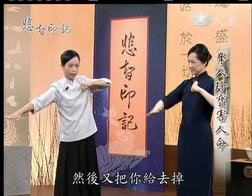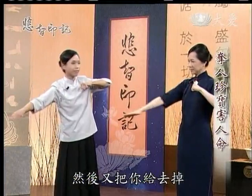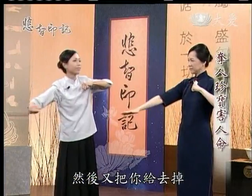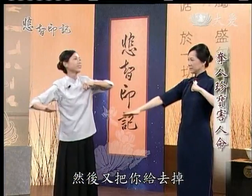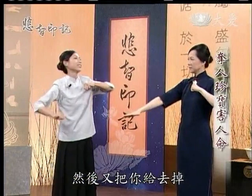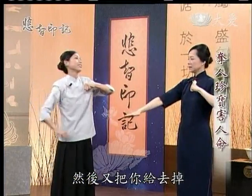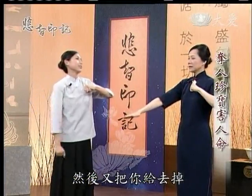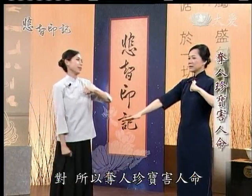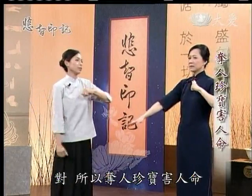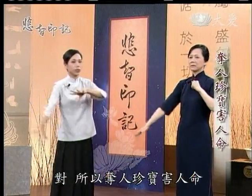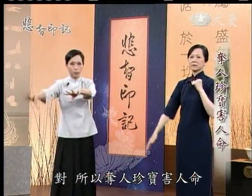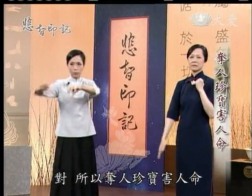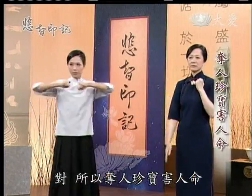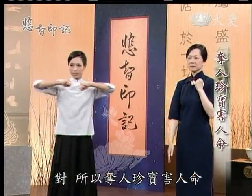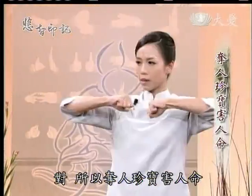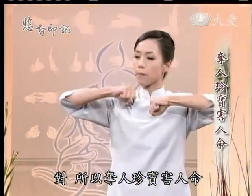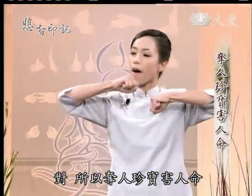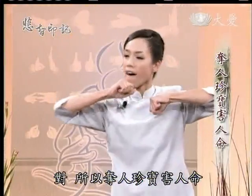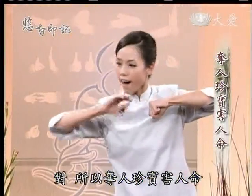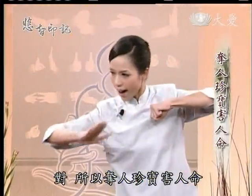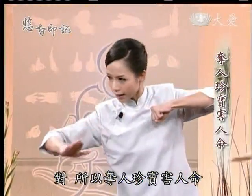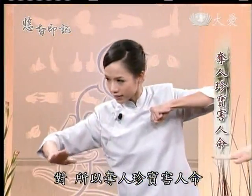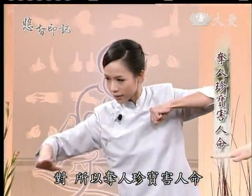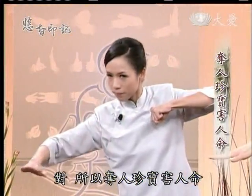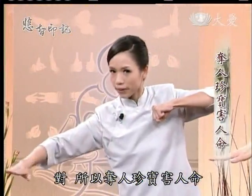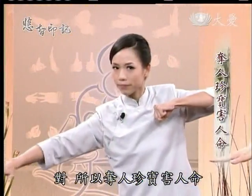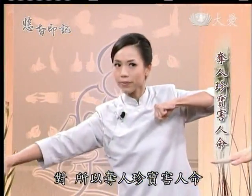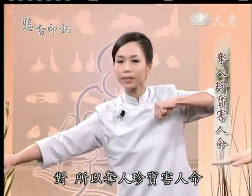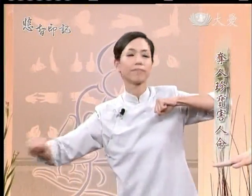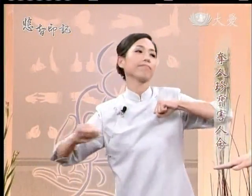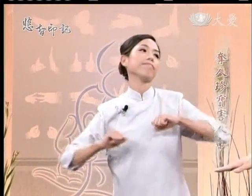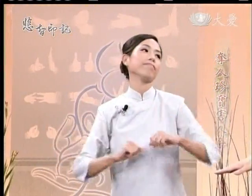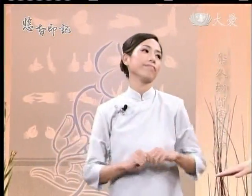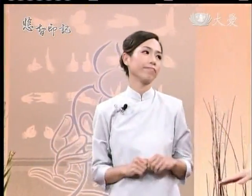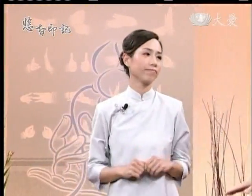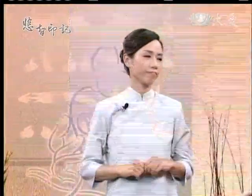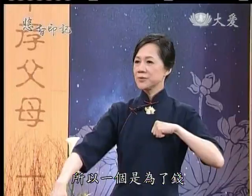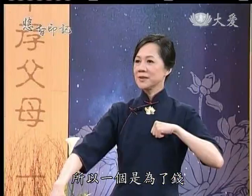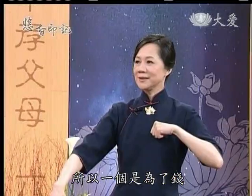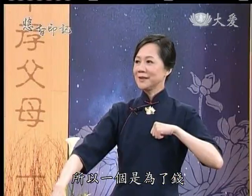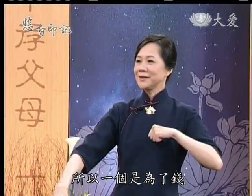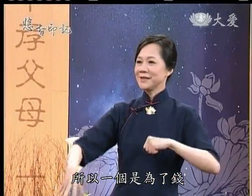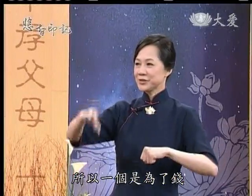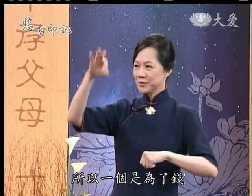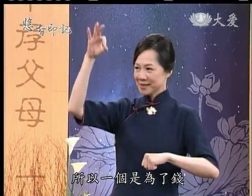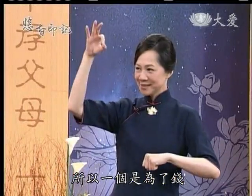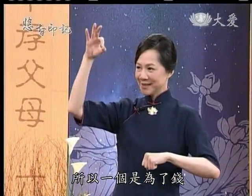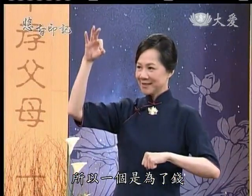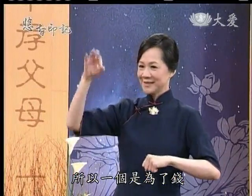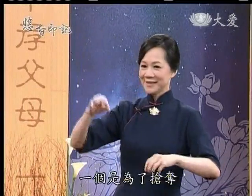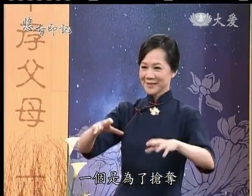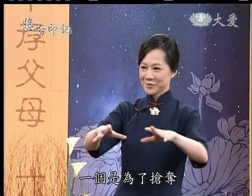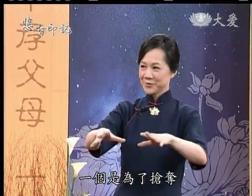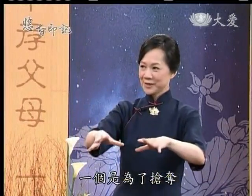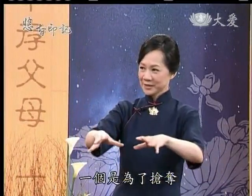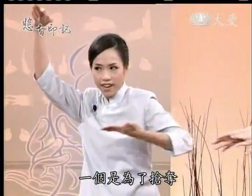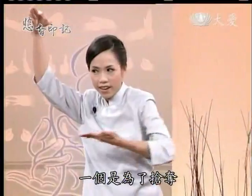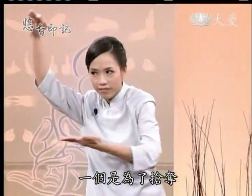掉，对，所以夺人珍宝害人命。 所以一个是为了钱， 一个是为了 抢